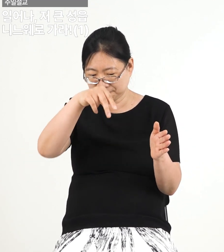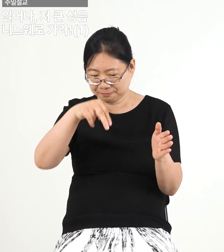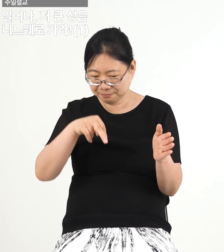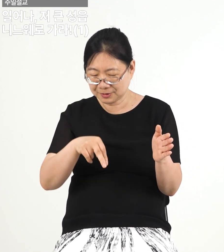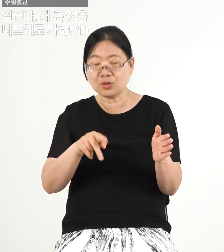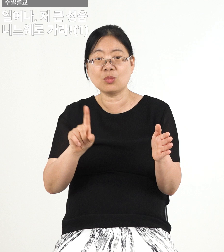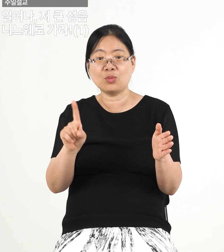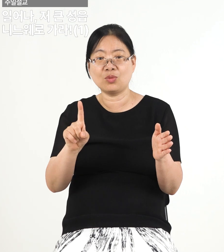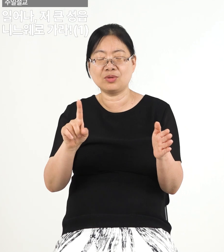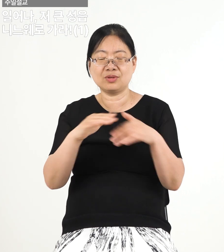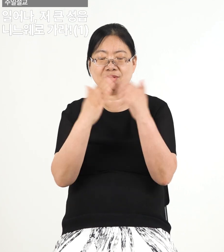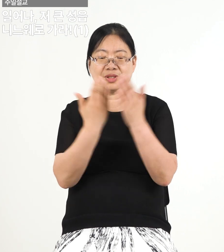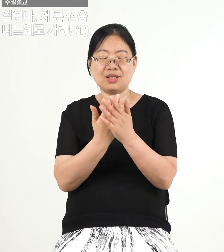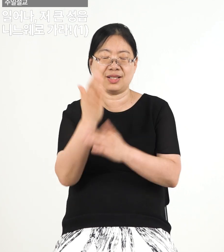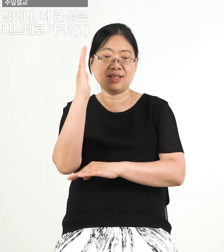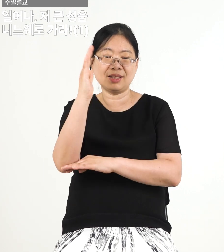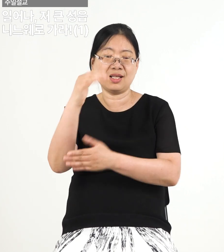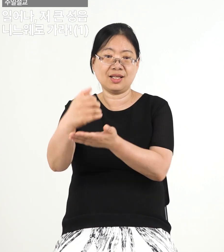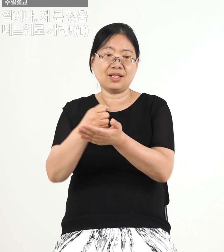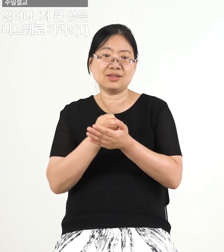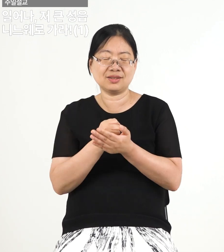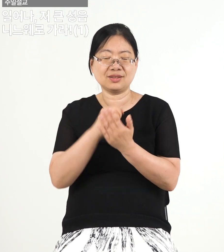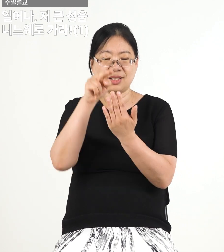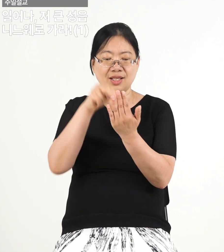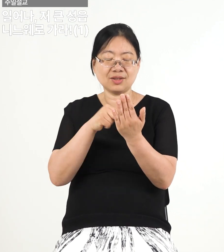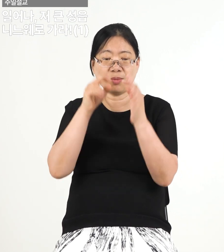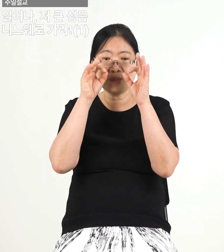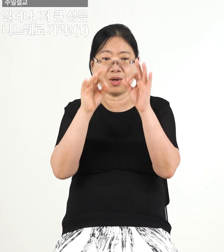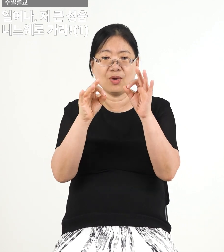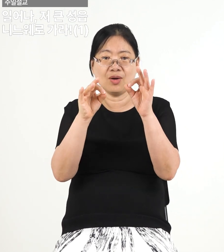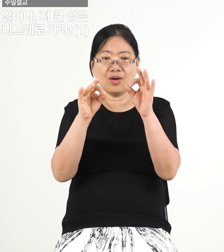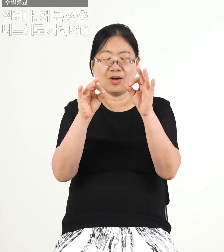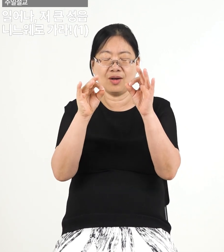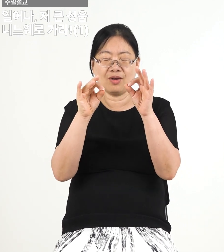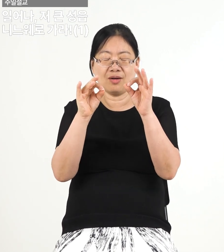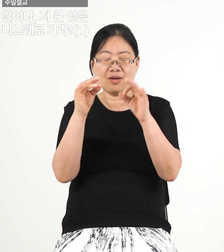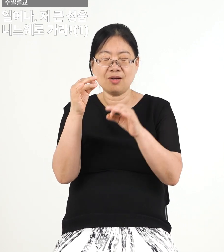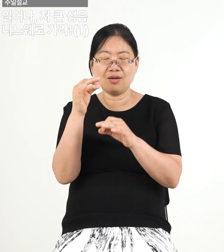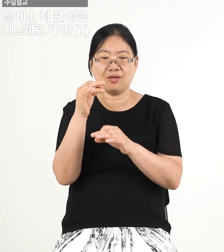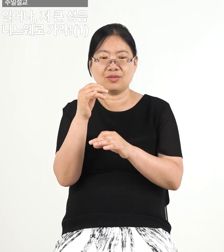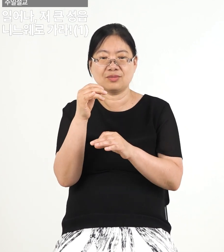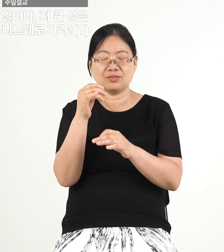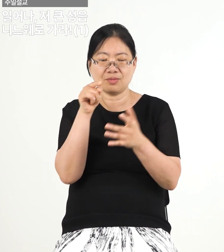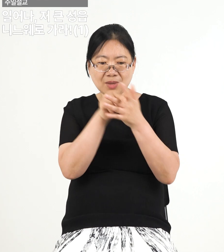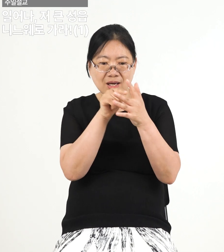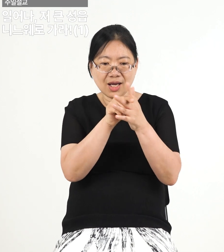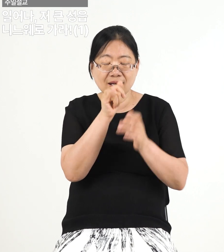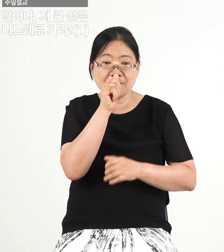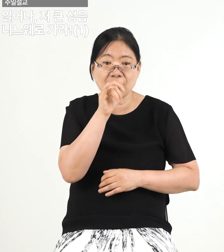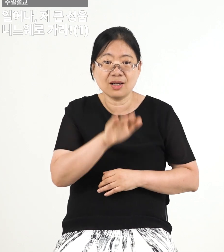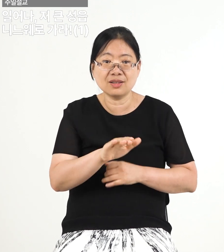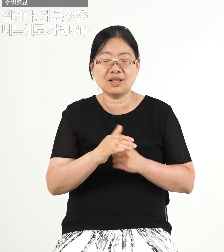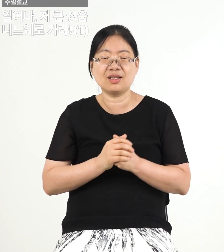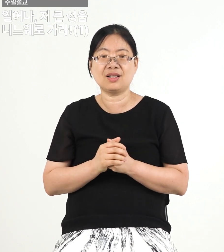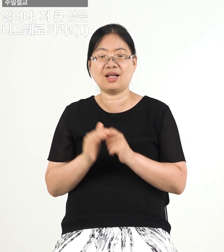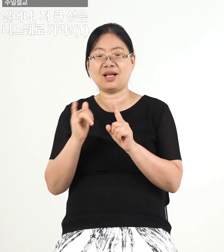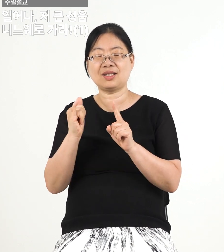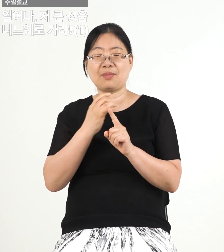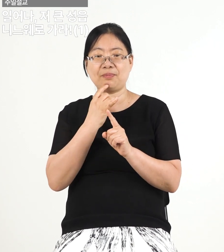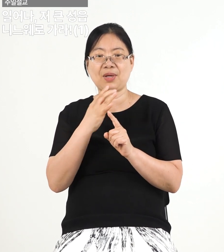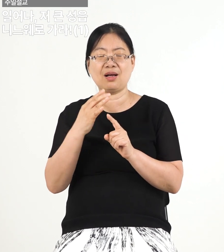우리는 전체 스토리를 가지고 읽고 보니까 그걸 눈치챌 수 있는데 딱 한